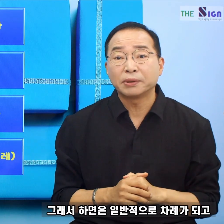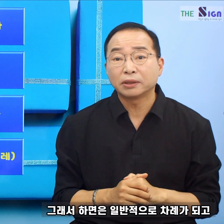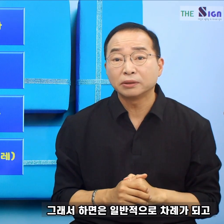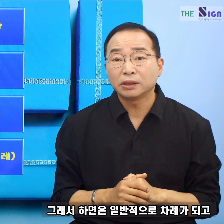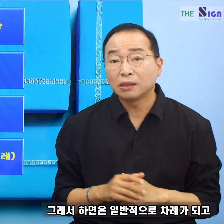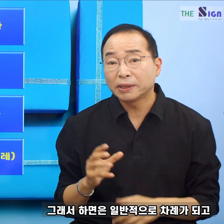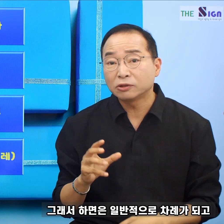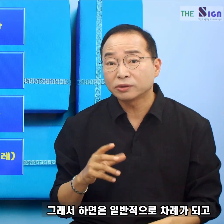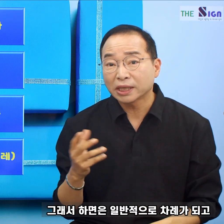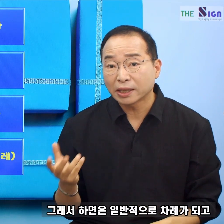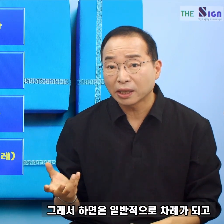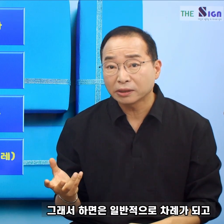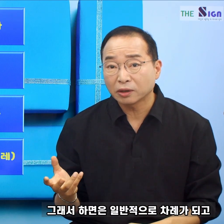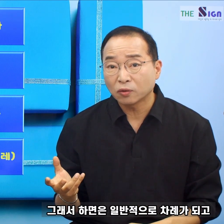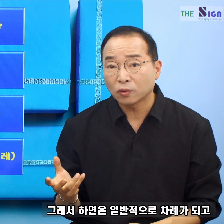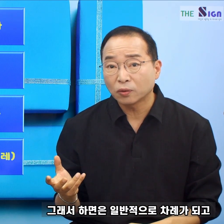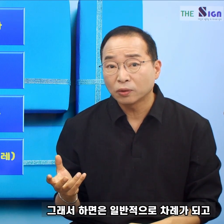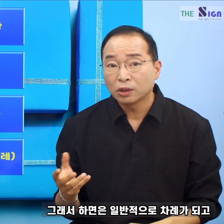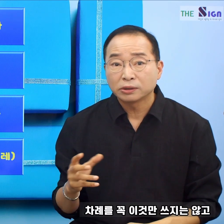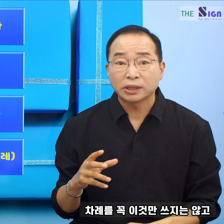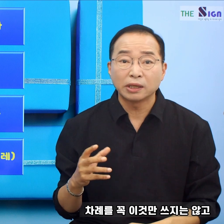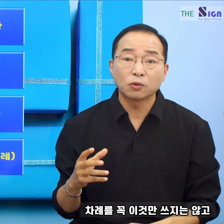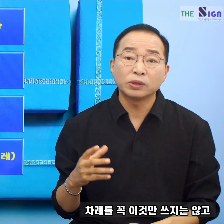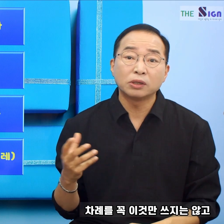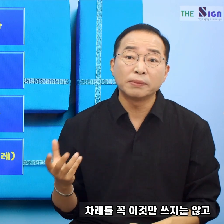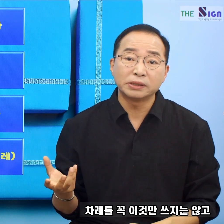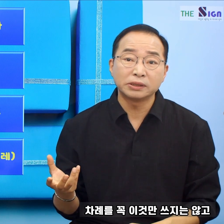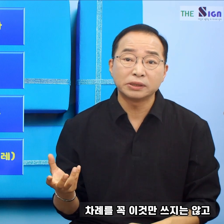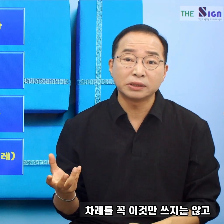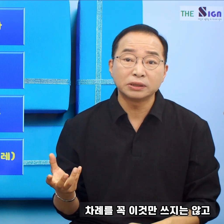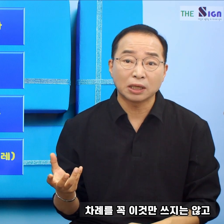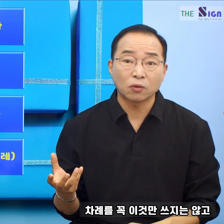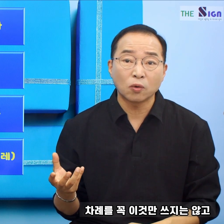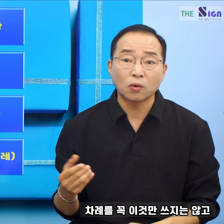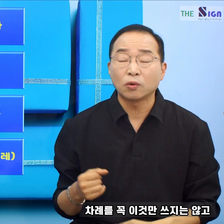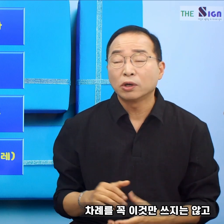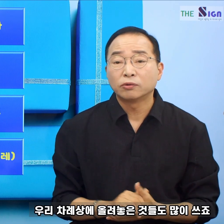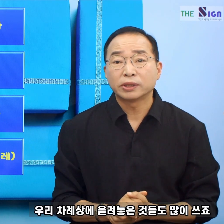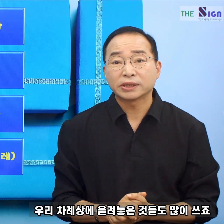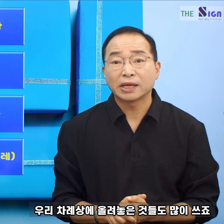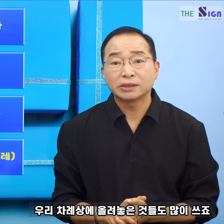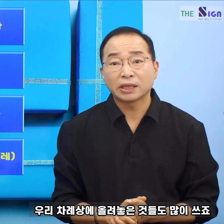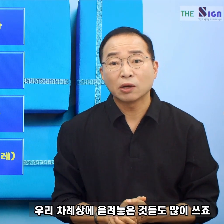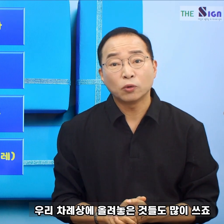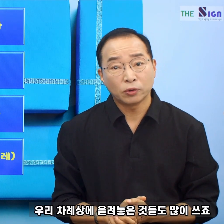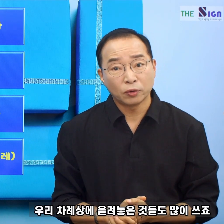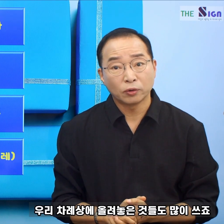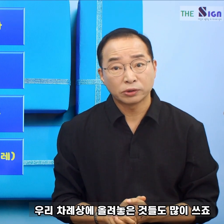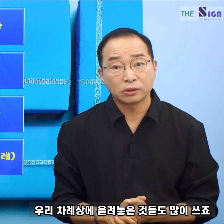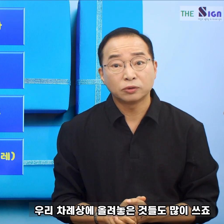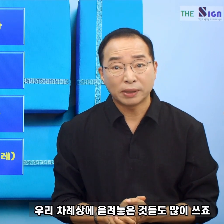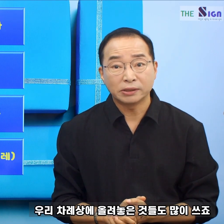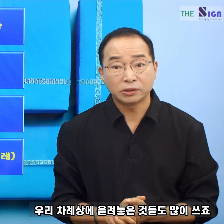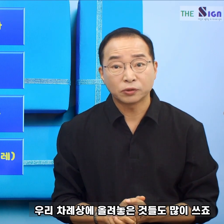하면은 일반적인 차례가 되고, 차례를 꼭 이것만 쓰지는 않고 우리 차례상에 올려놓은 것들도 많이 쓰죠.